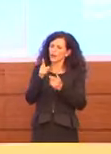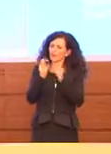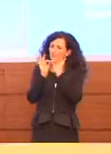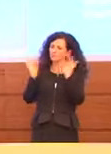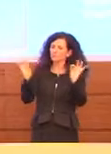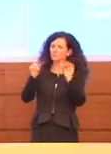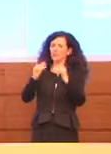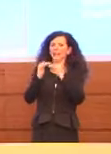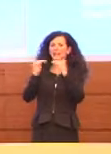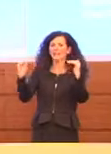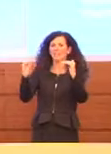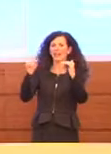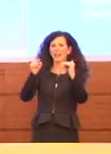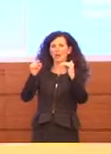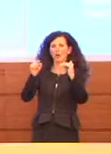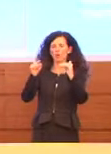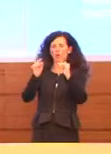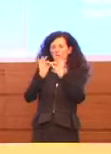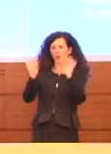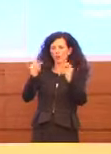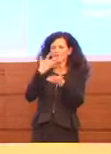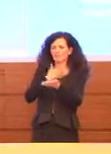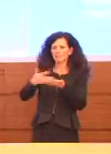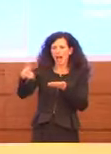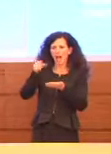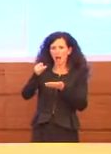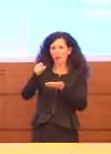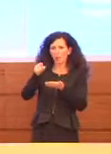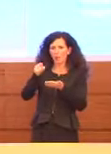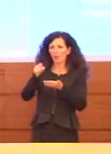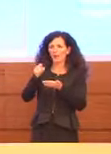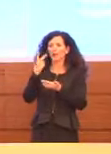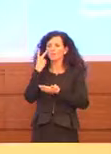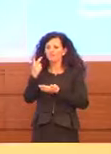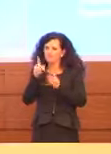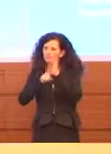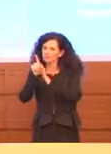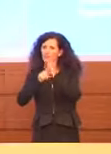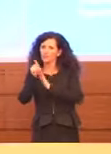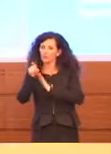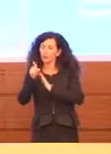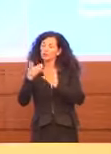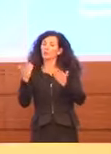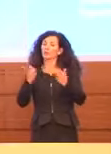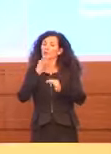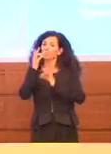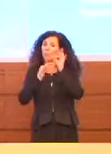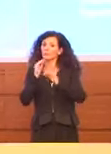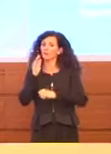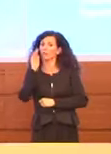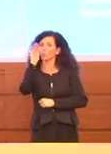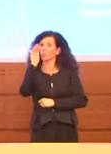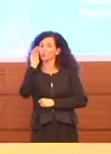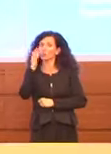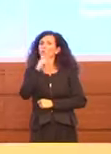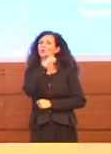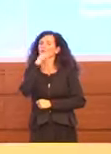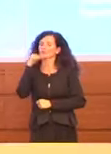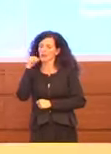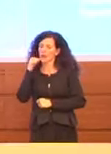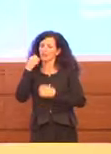livello all'interno del del sangue periferico e quindi sarà certamente in futuro uno strumento